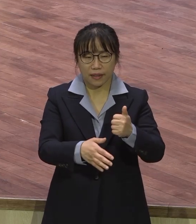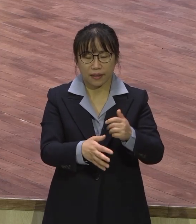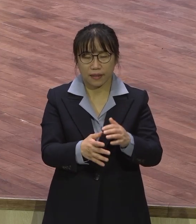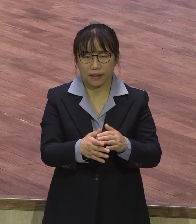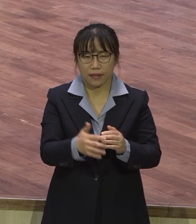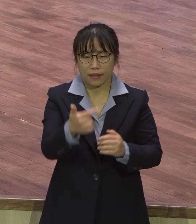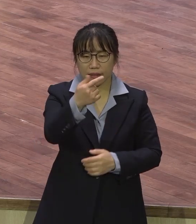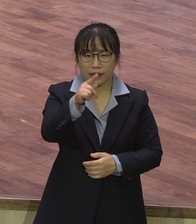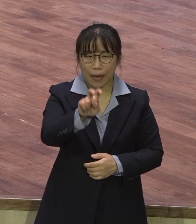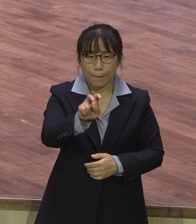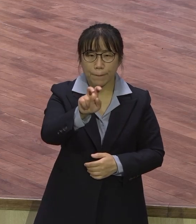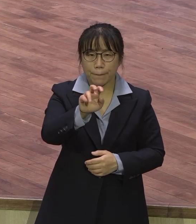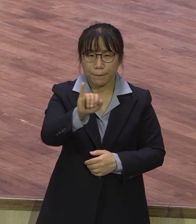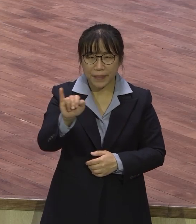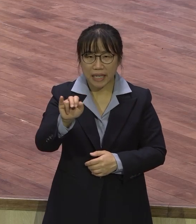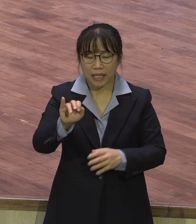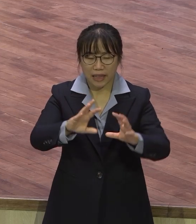말할 것도 없어요